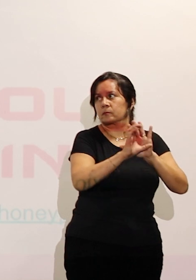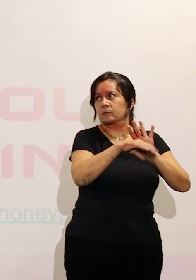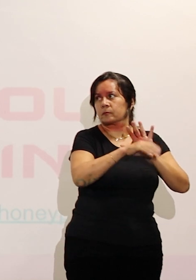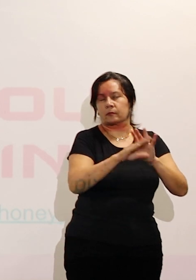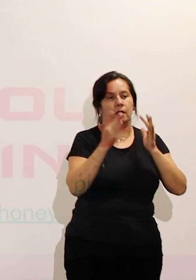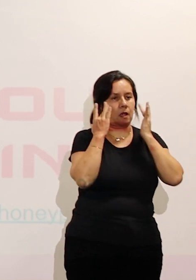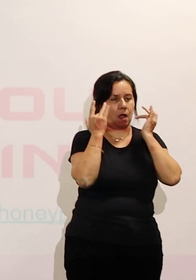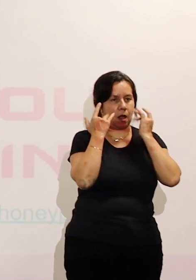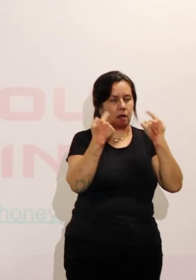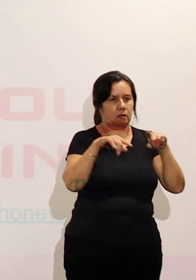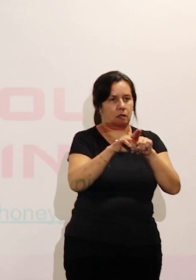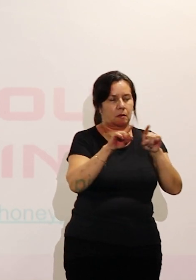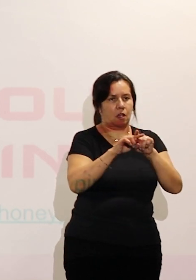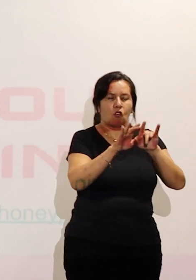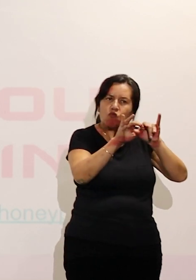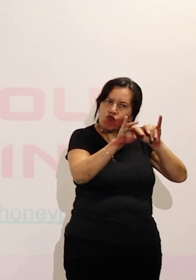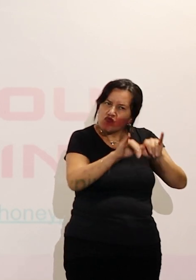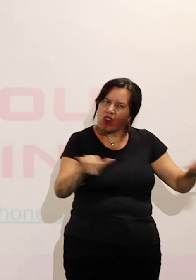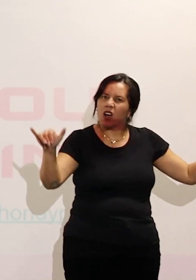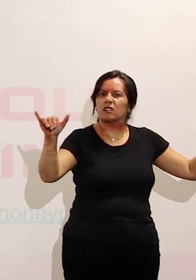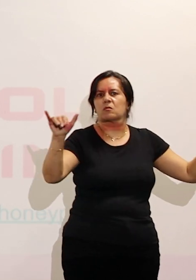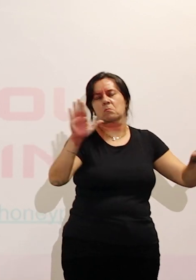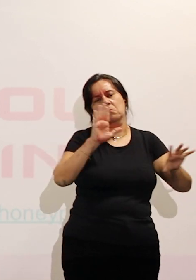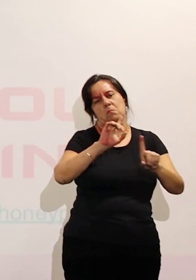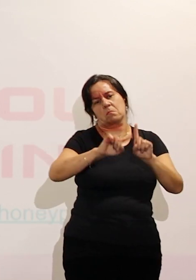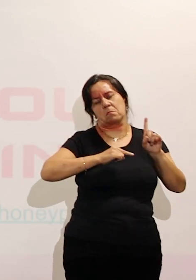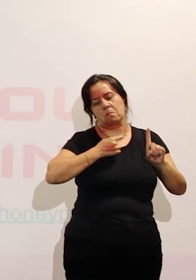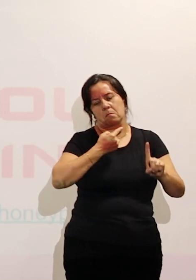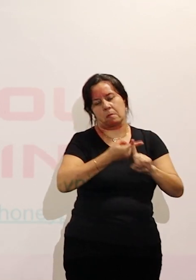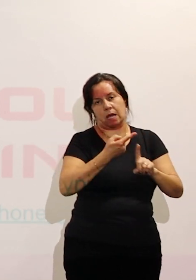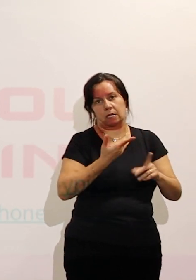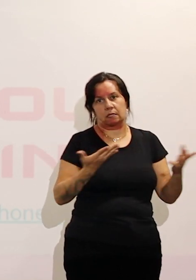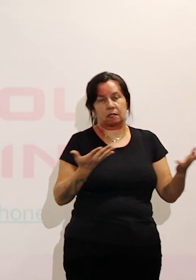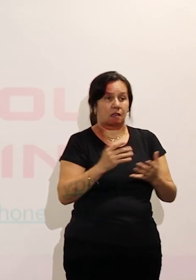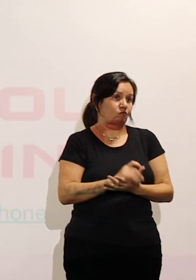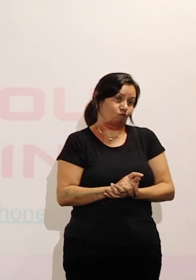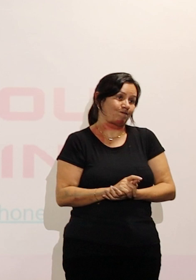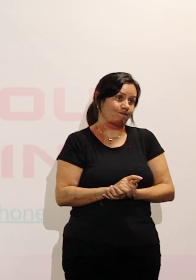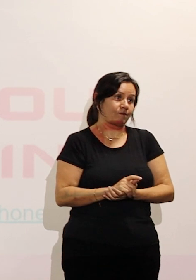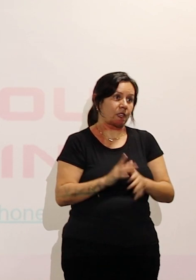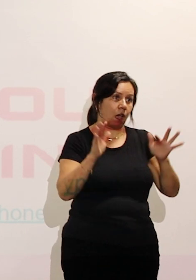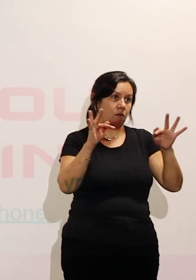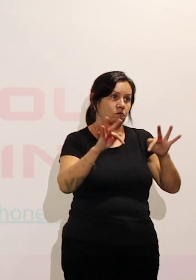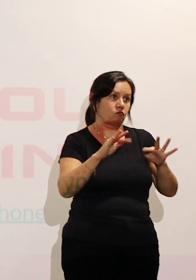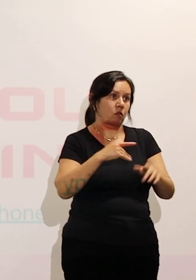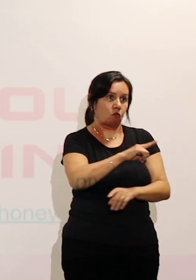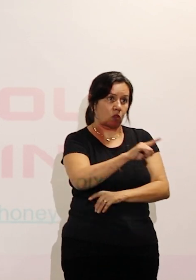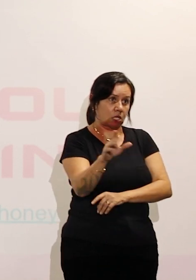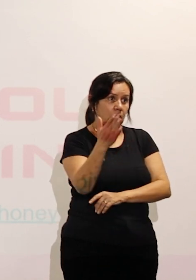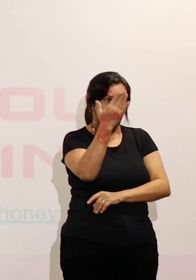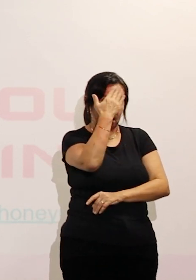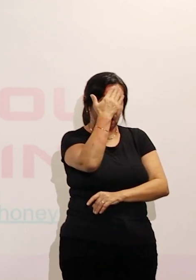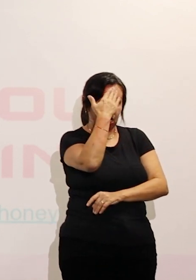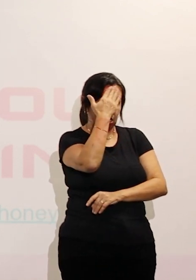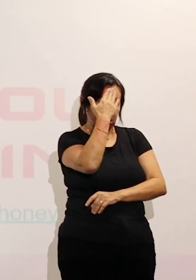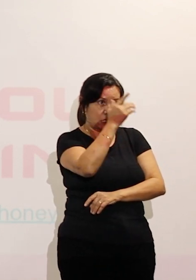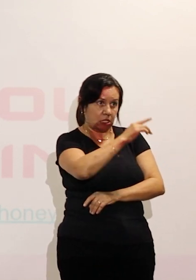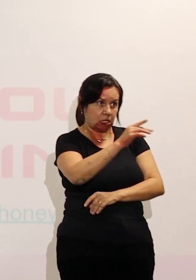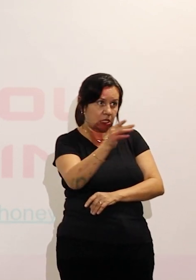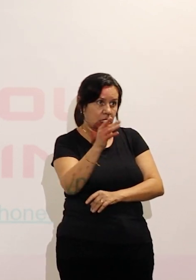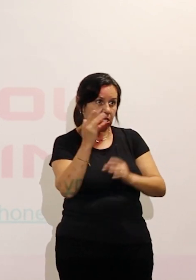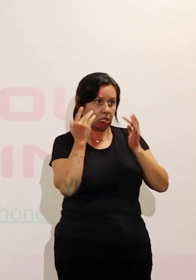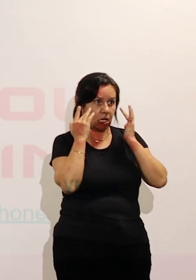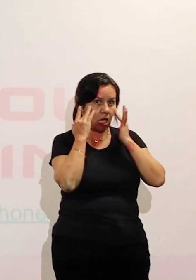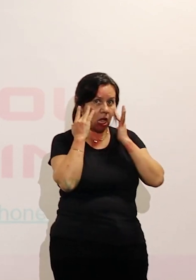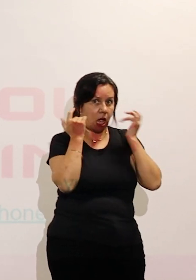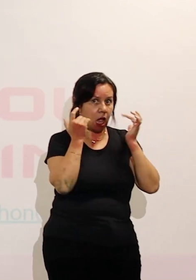são as duas coisas que eu mais falo. E eu acho que é isso, assim. Então, pensem bastante em arte. Como eu falei, a arte é